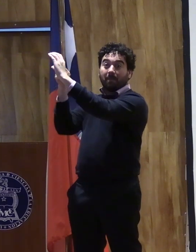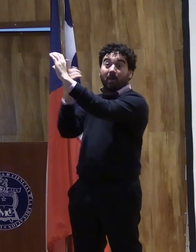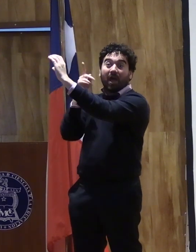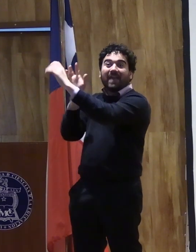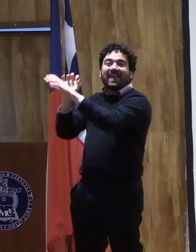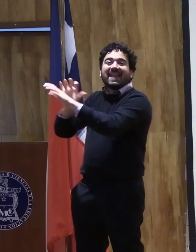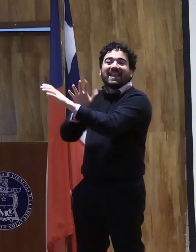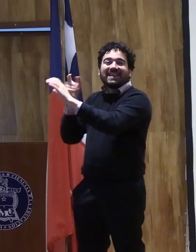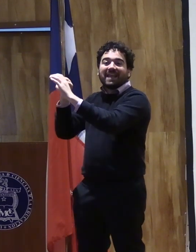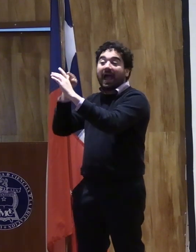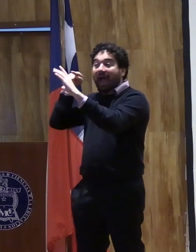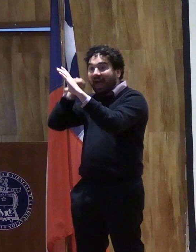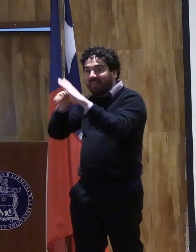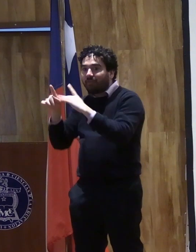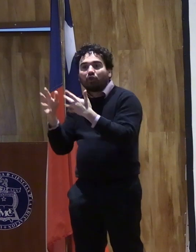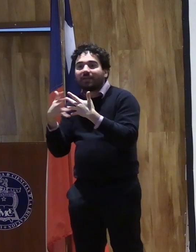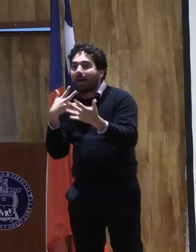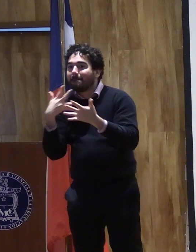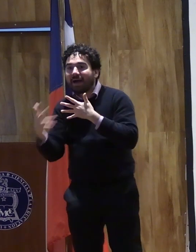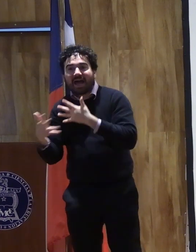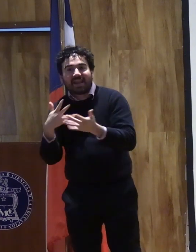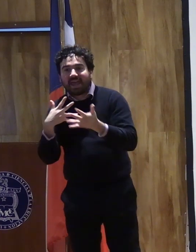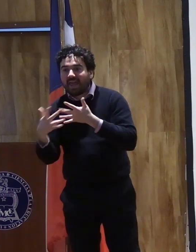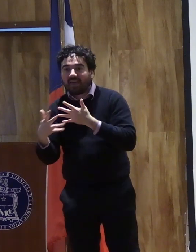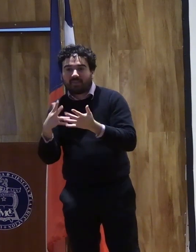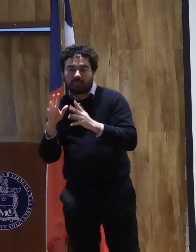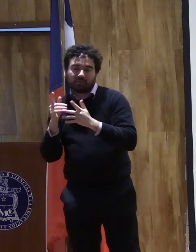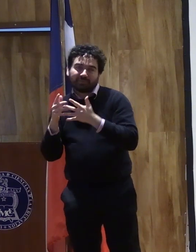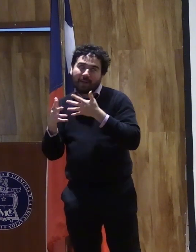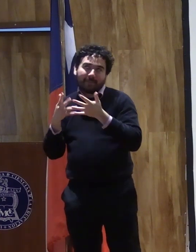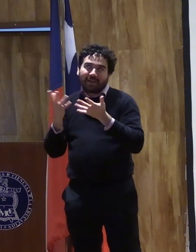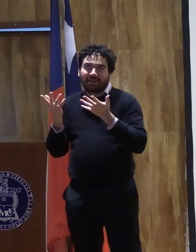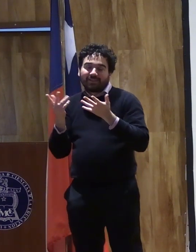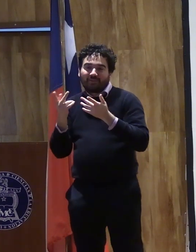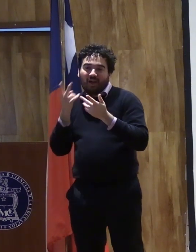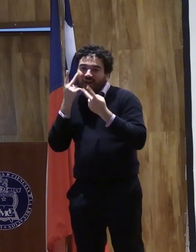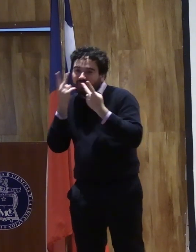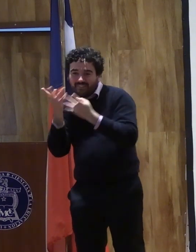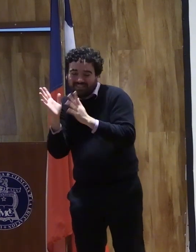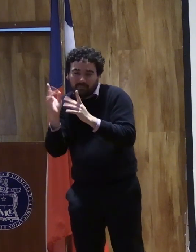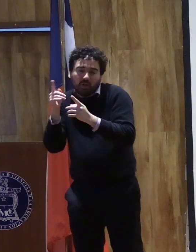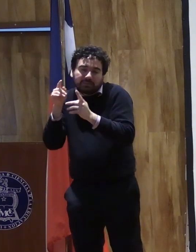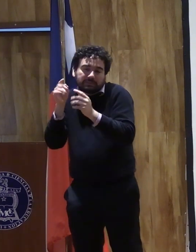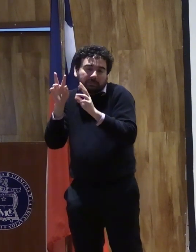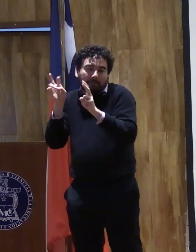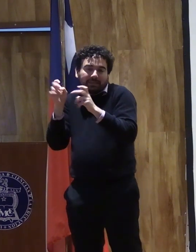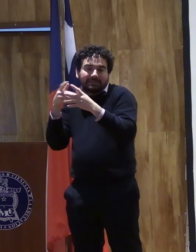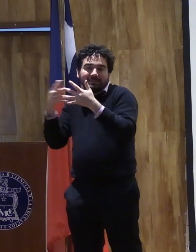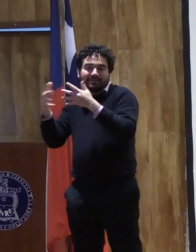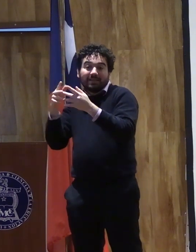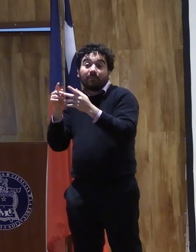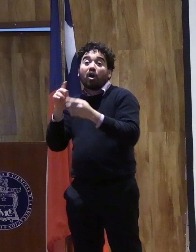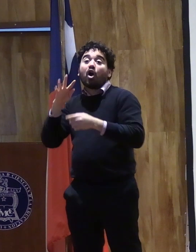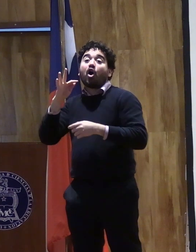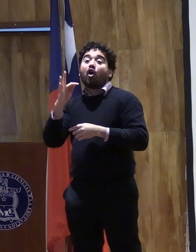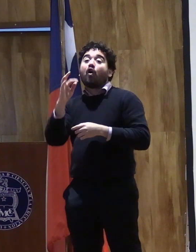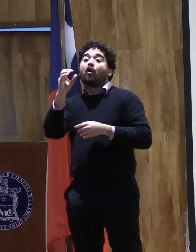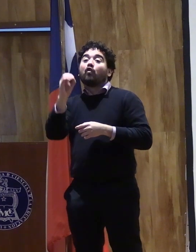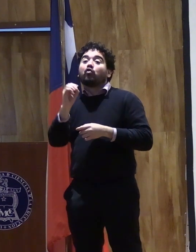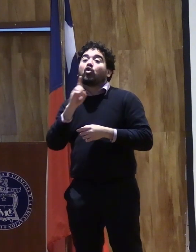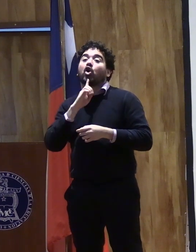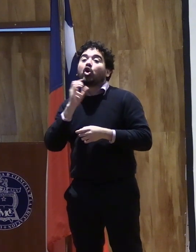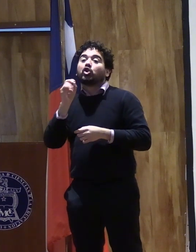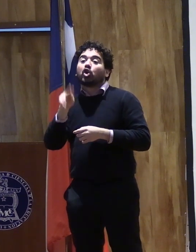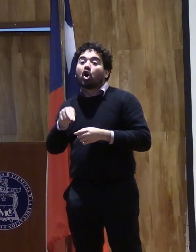en el interior, transparente dentro de la medida de lo posible. Un fotón camina como 1 centímetro para